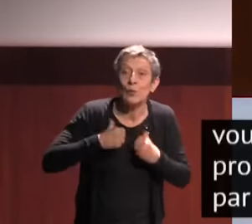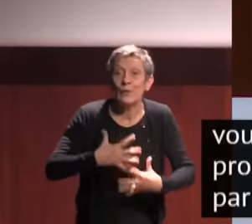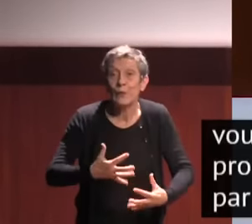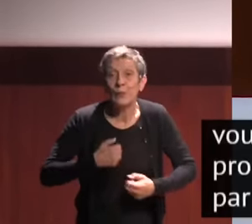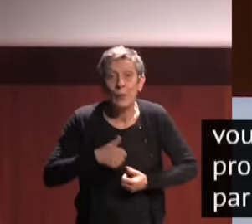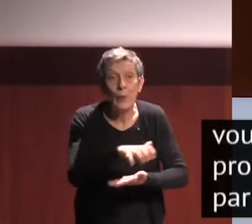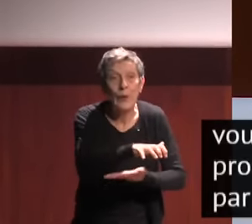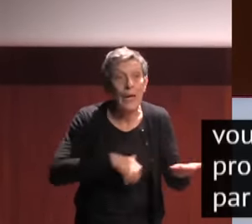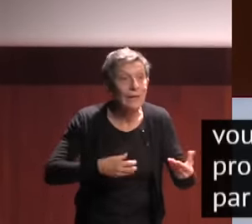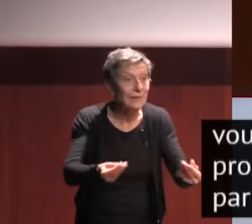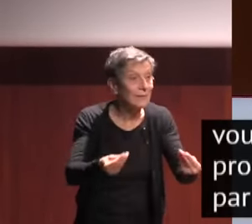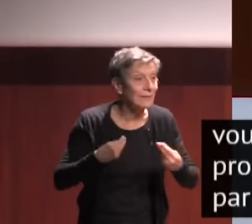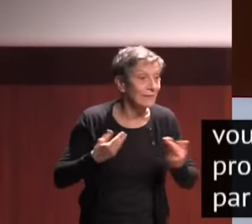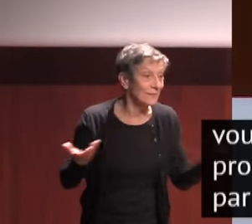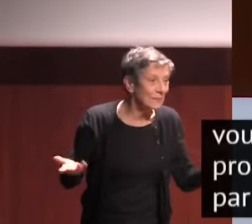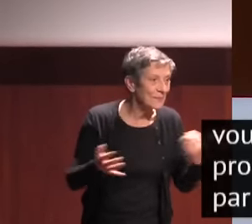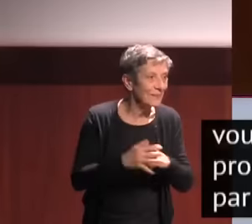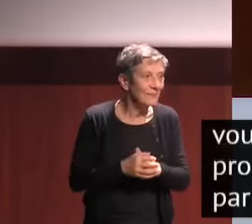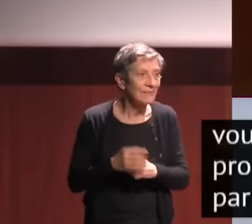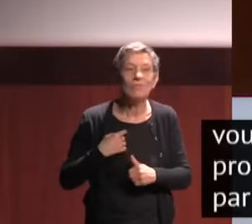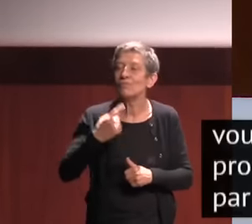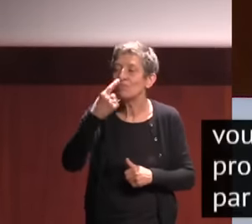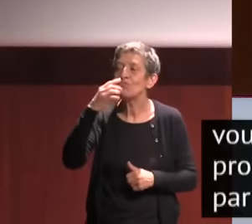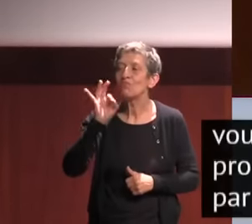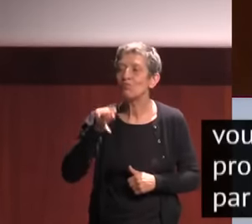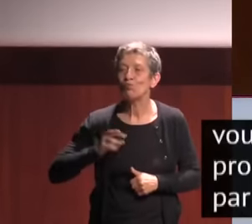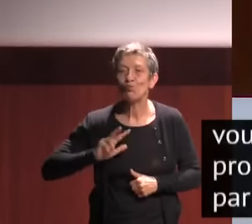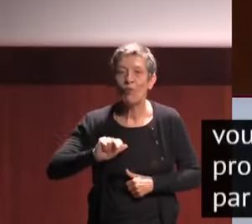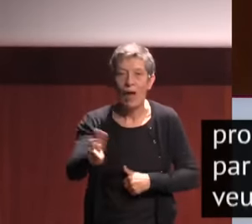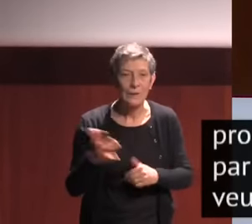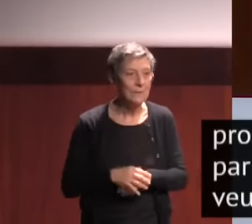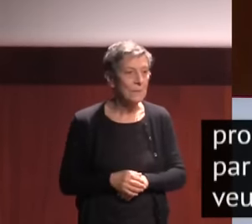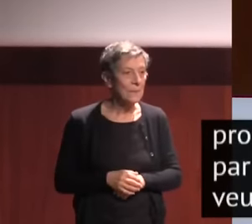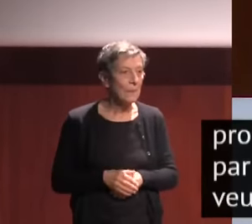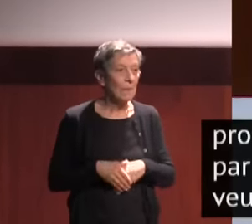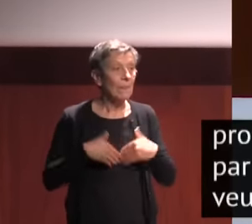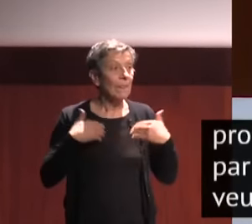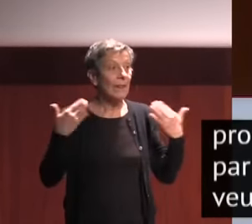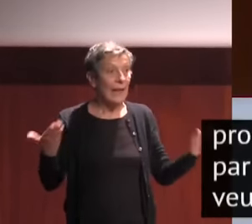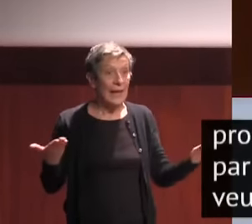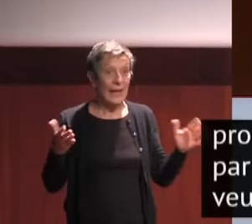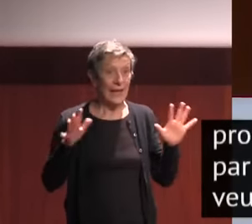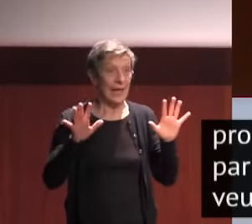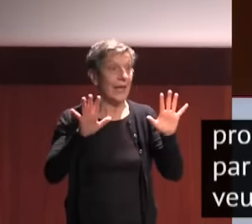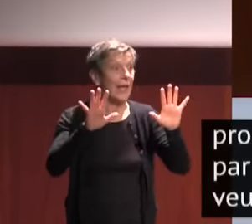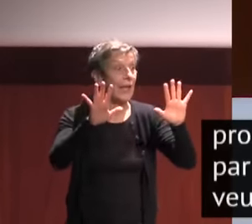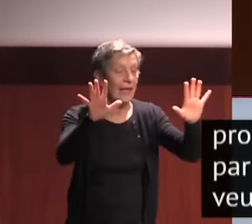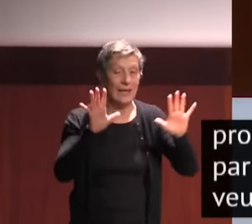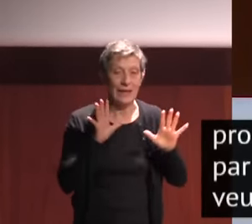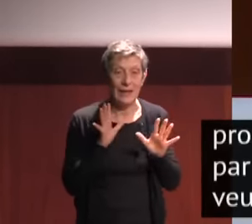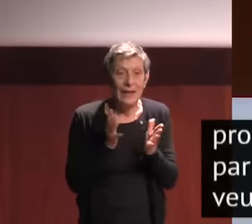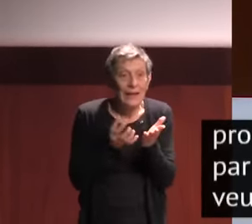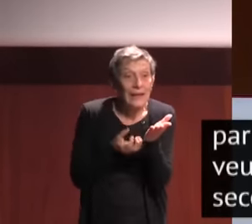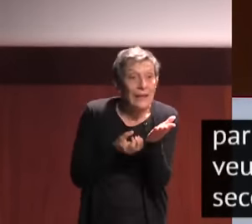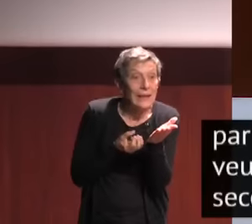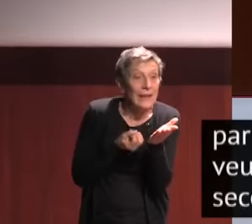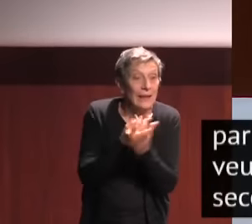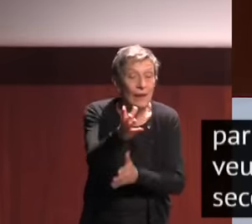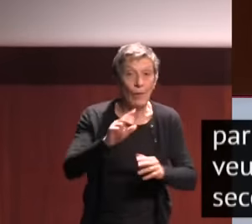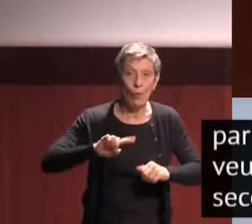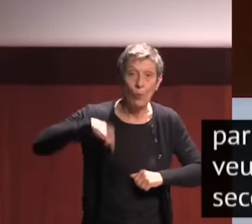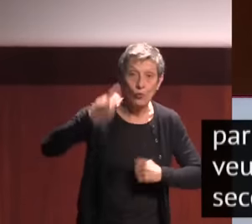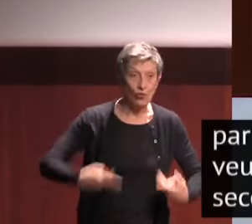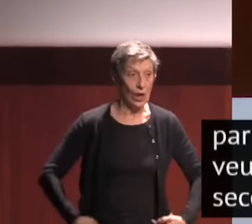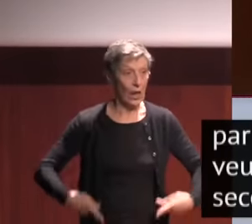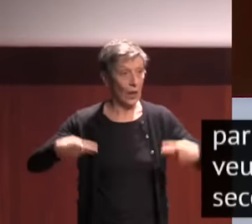leur texte. Mais je crois qu'il y a de bonnes chances. Et puis, encore quelques secondes pour vous annoncer que le prochain atelier du livre, qui